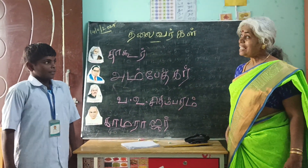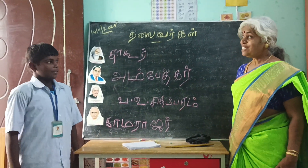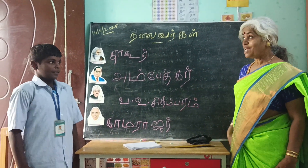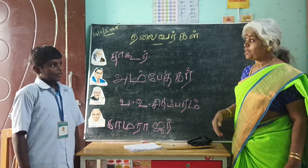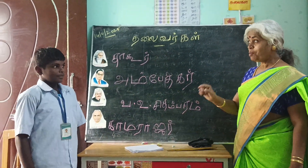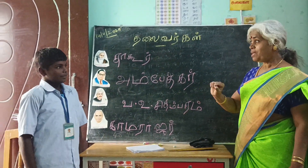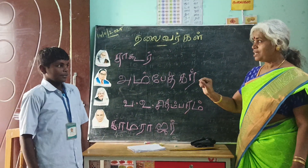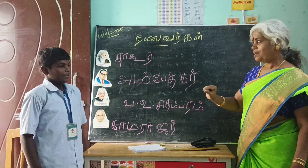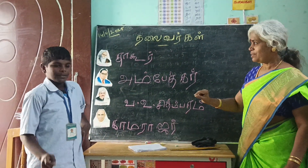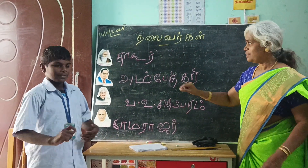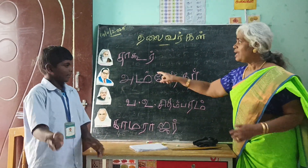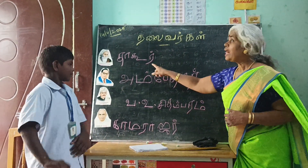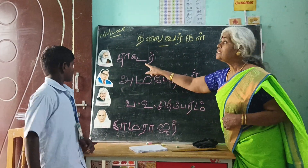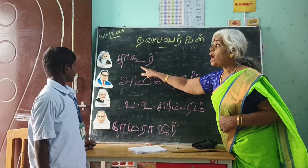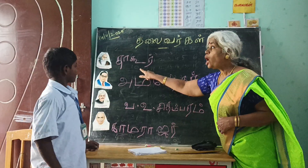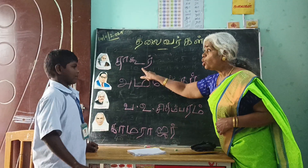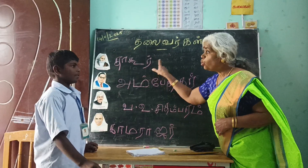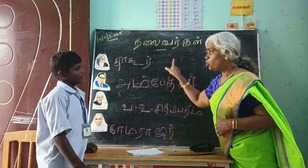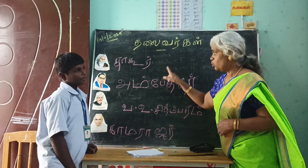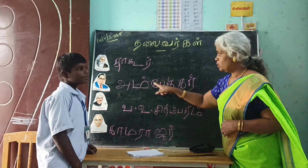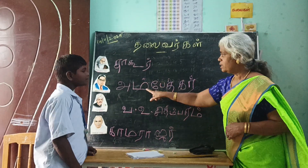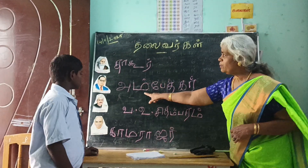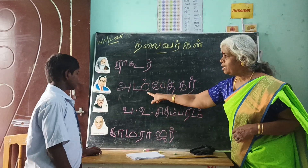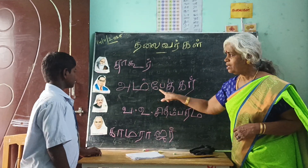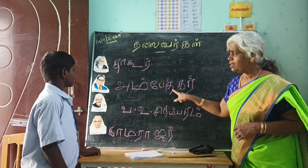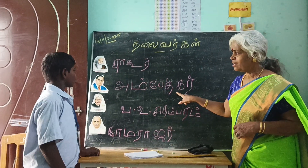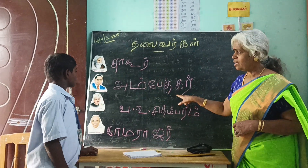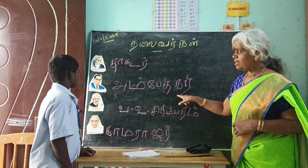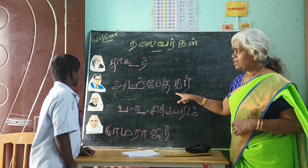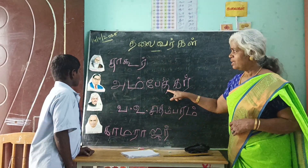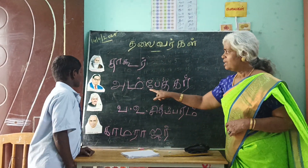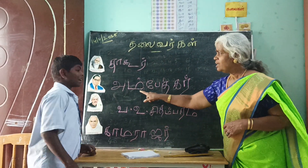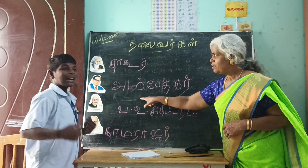தேசிய கீதம் எழுதினவர் தாகூர். இவரு